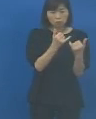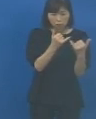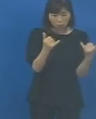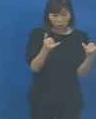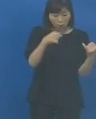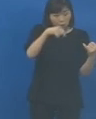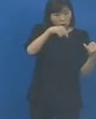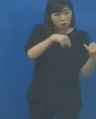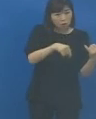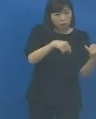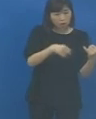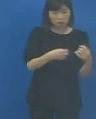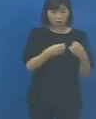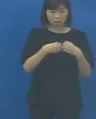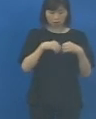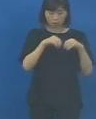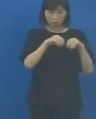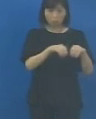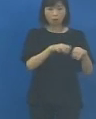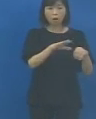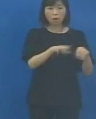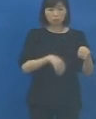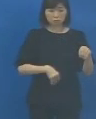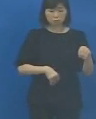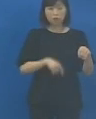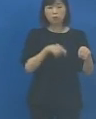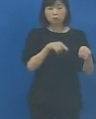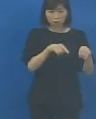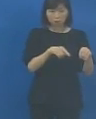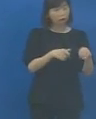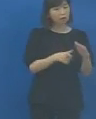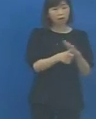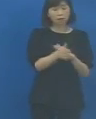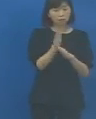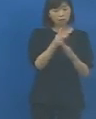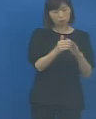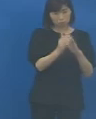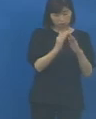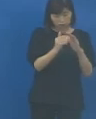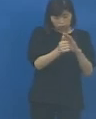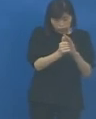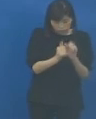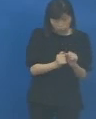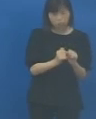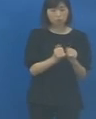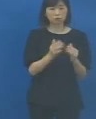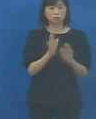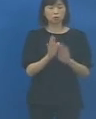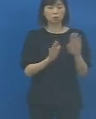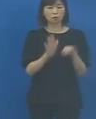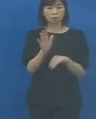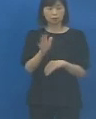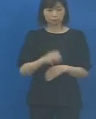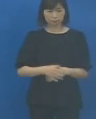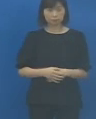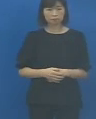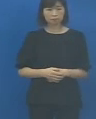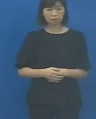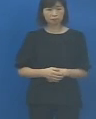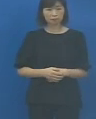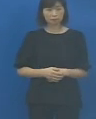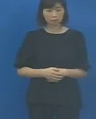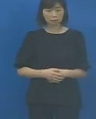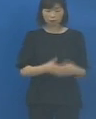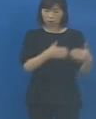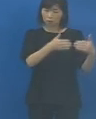染が起きていて、その人たちは外出してないという状態ですね。ですから実はそういう意味で止まりかけ